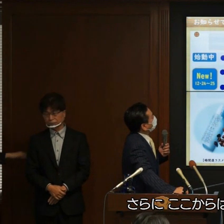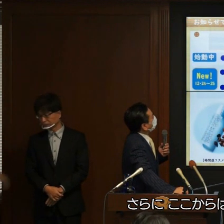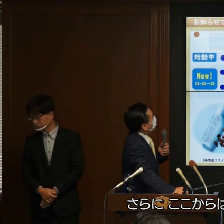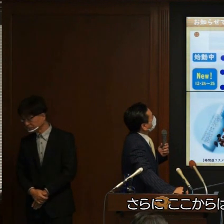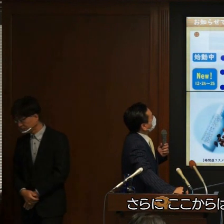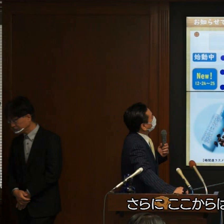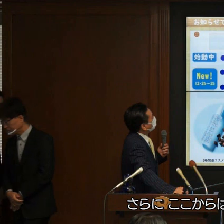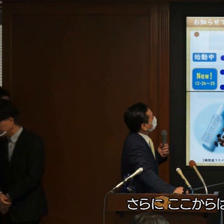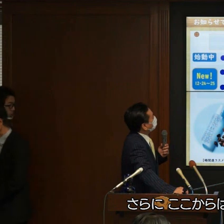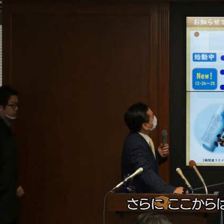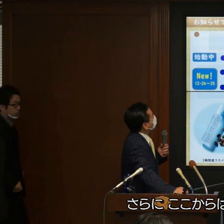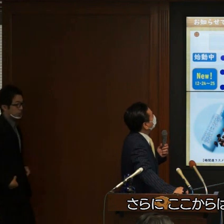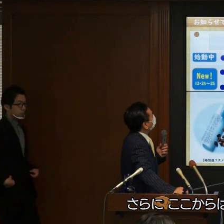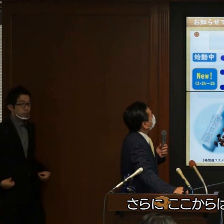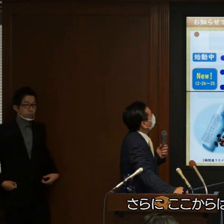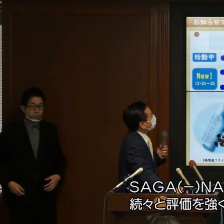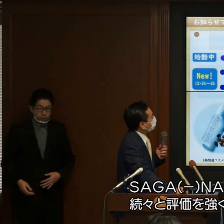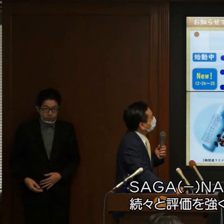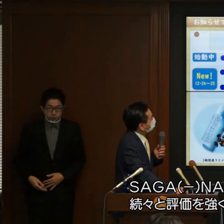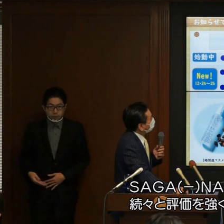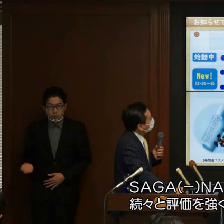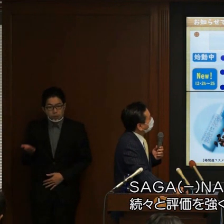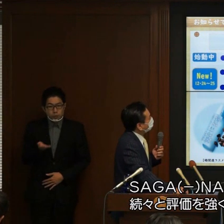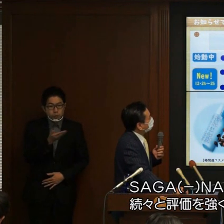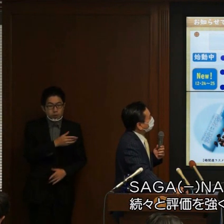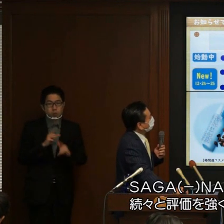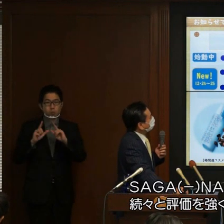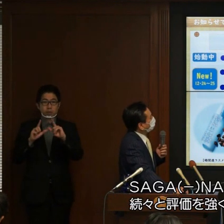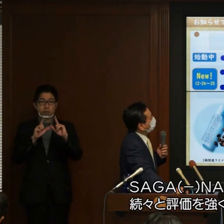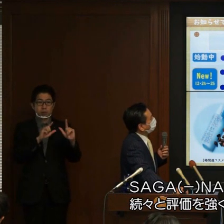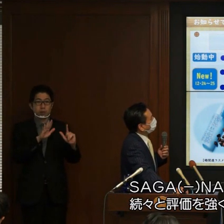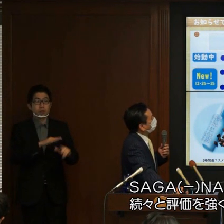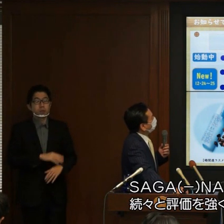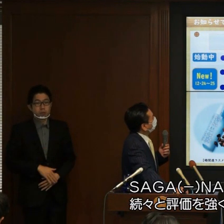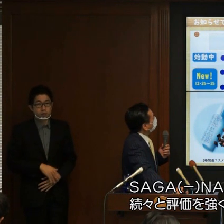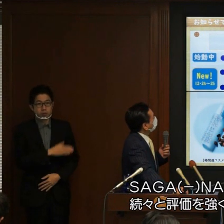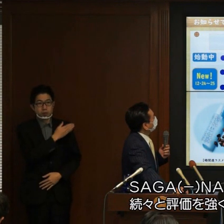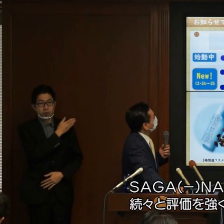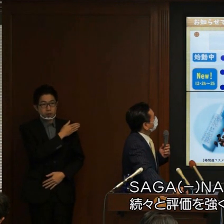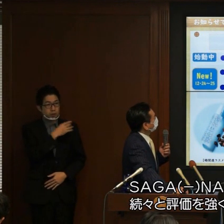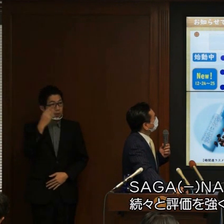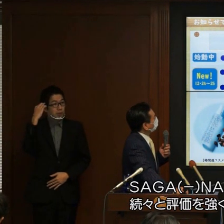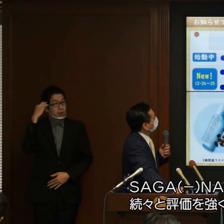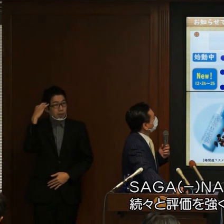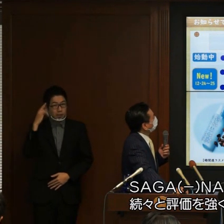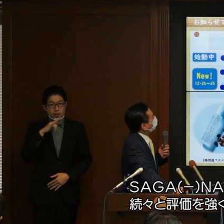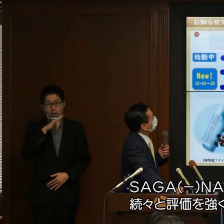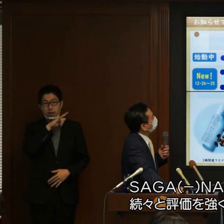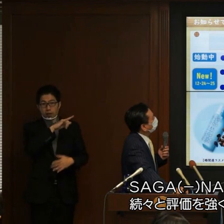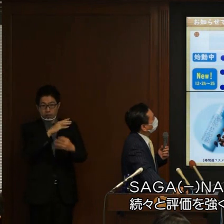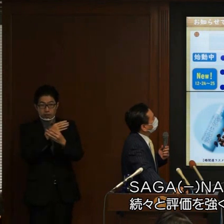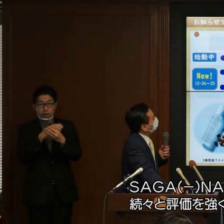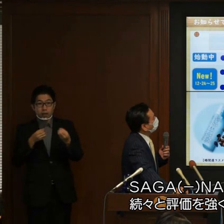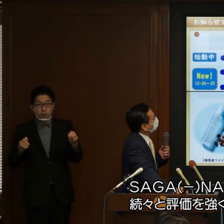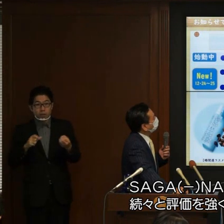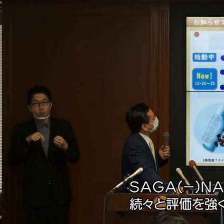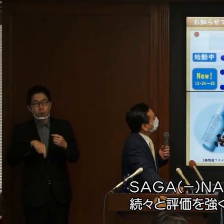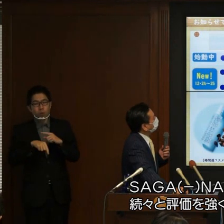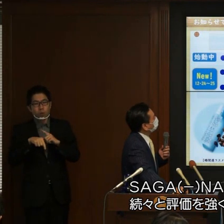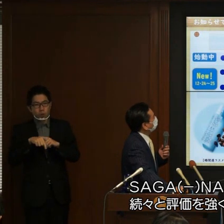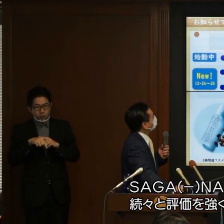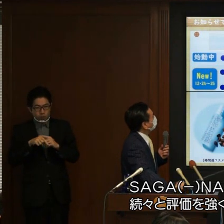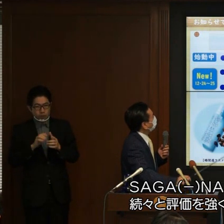さらにこれここからとはもうお知らせです。サッカーナーについては続々と評